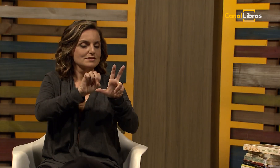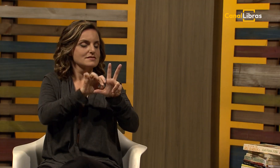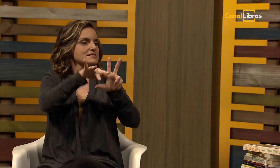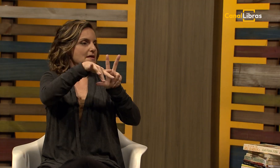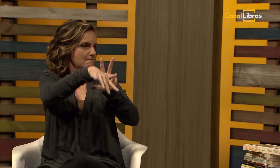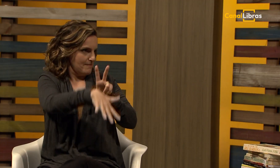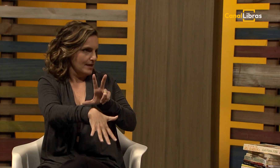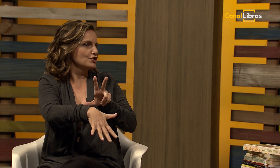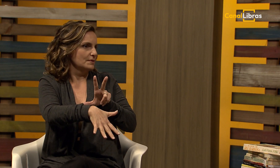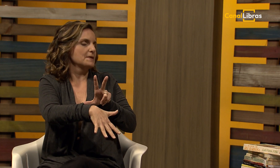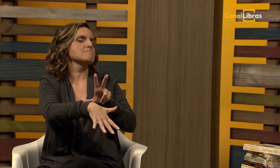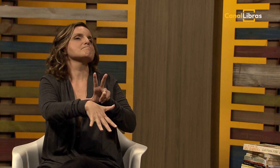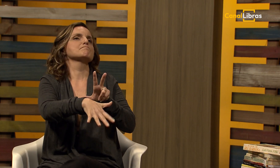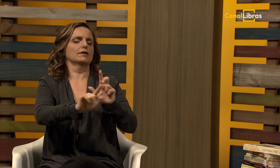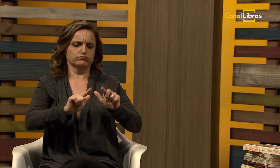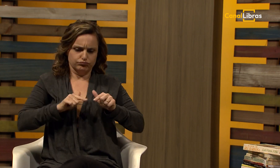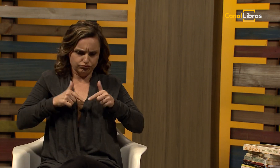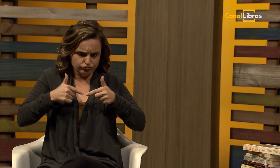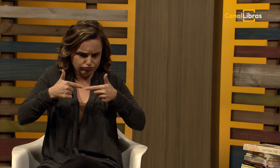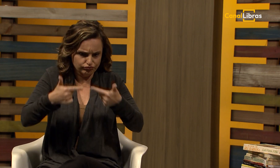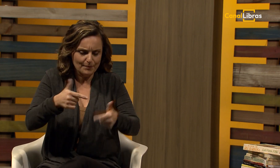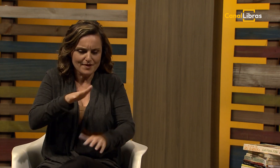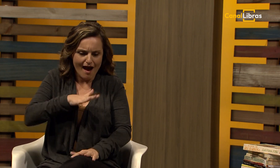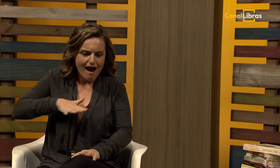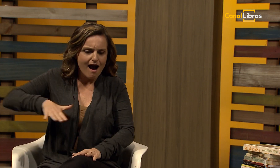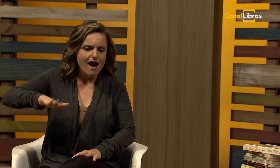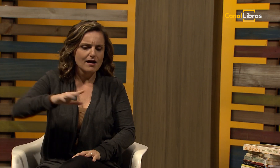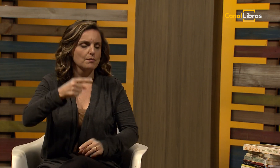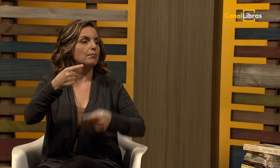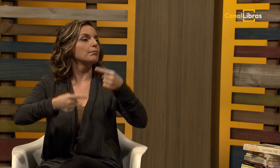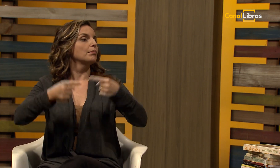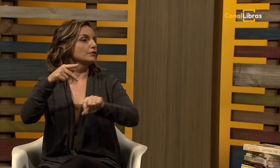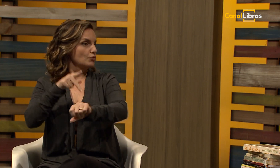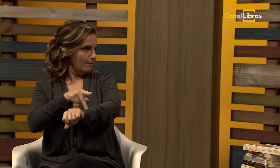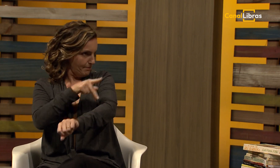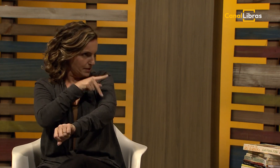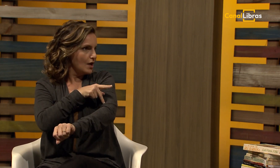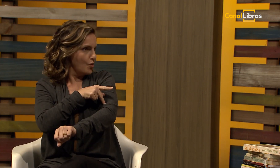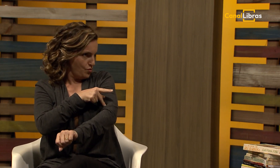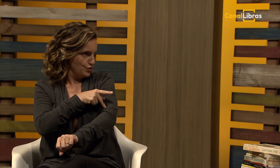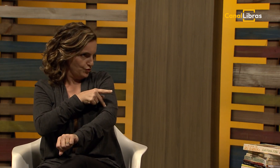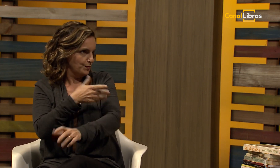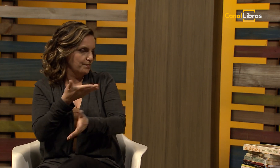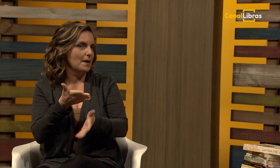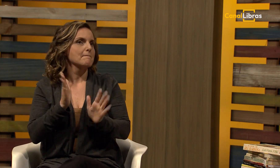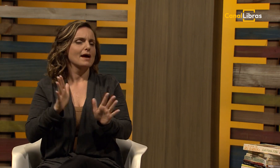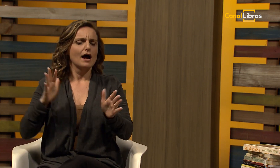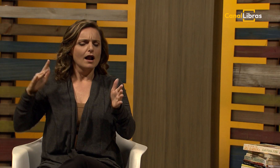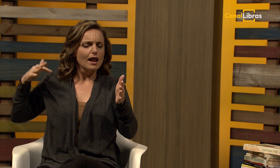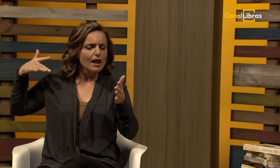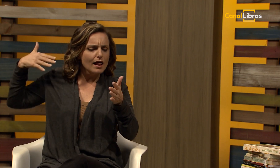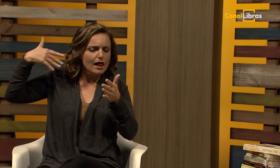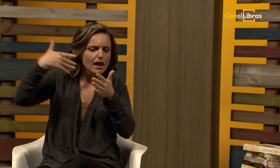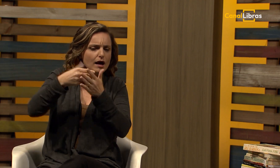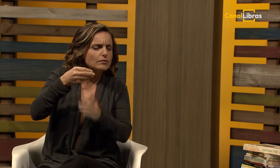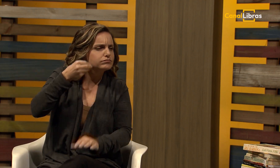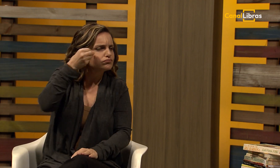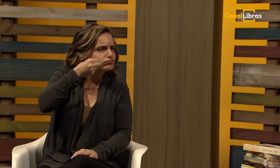atuação da senhora no âmbito político-pedagógico pela SEMESP, a senhora tem uma vasta experiência como tradutora e